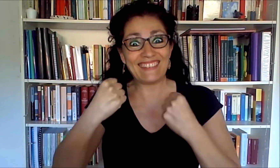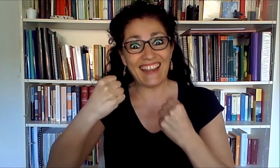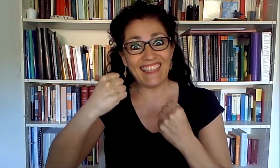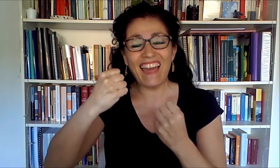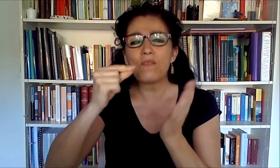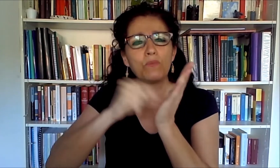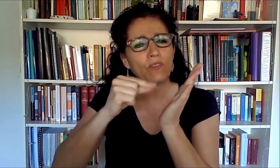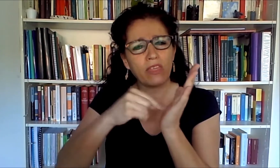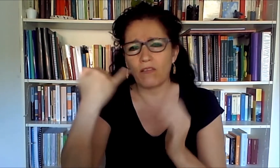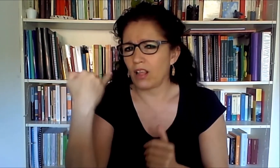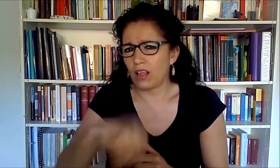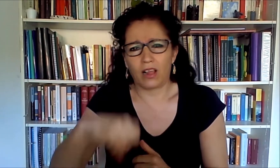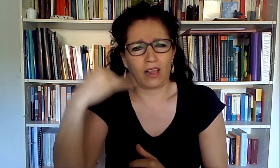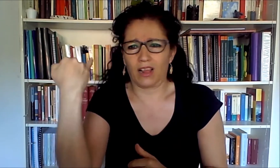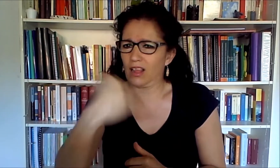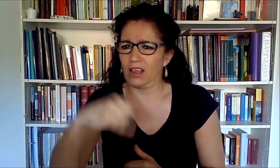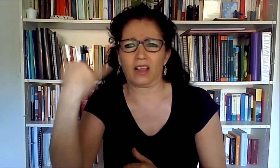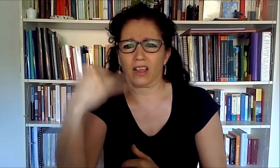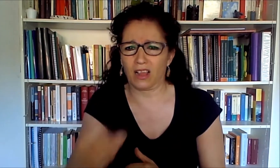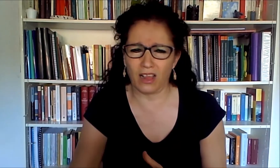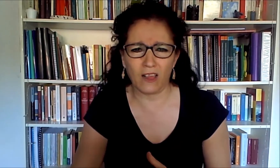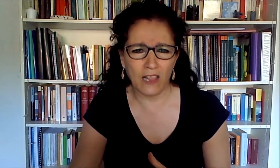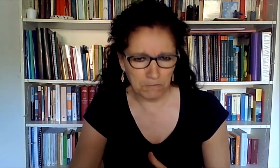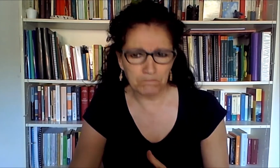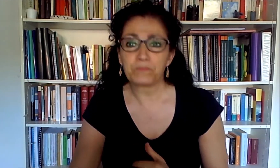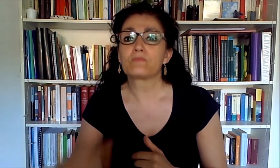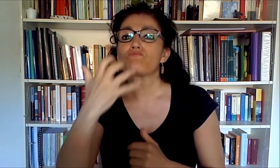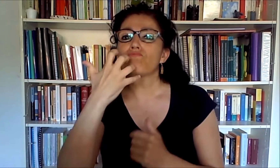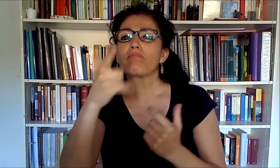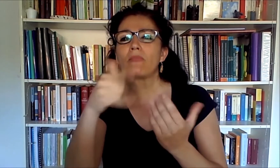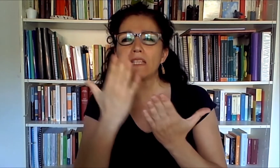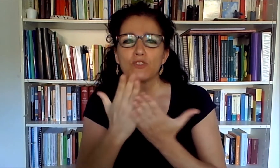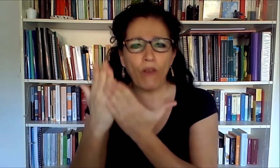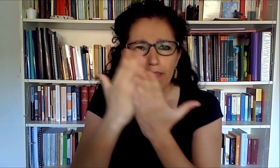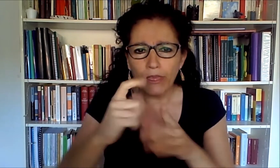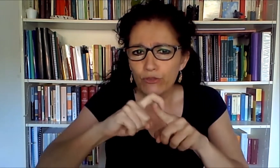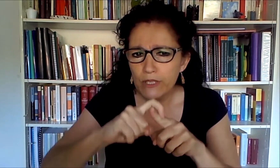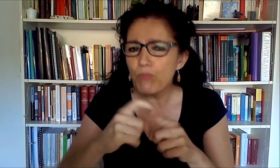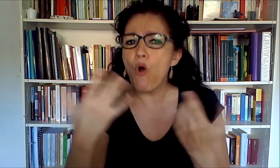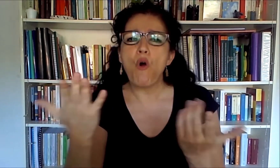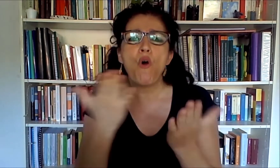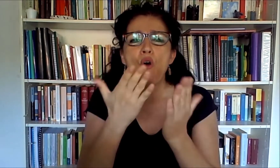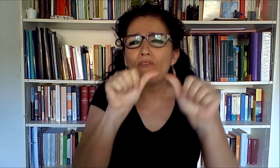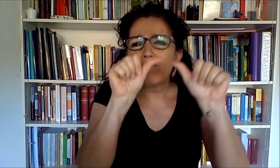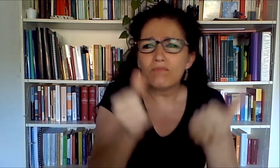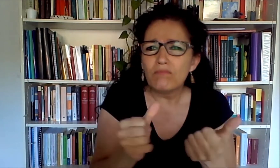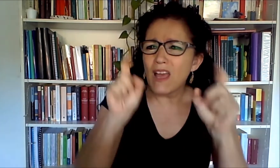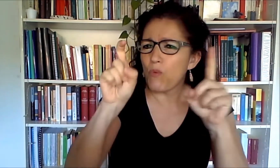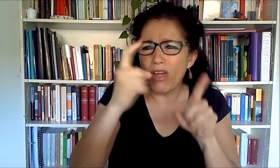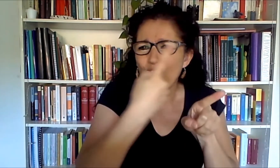de escolarización o modalidad educativa, los informantes señalan la importancia de poder ejercer el derecho a